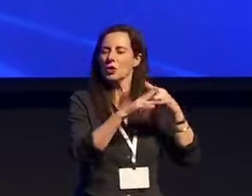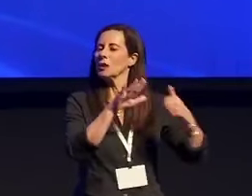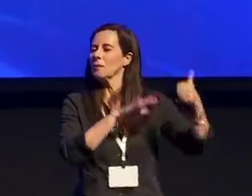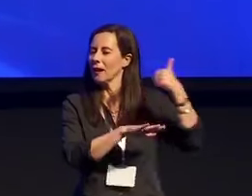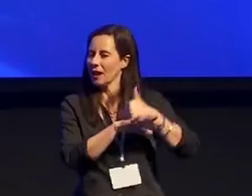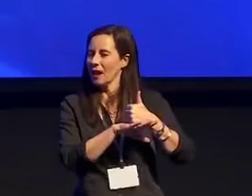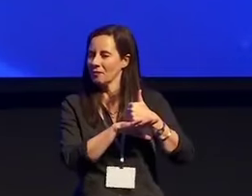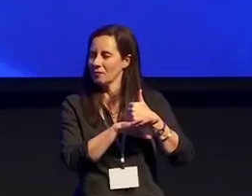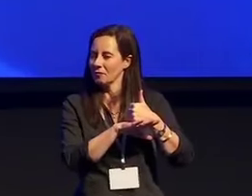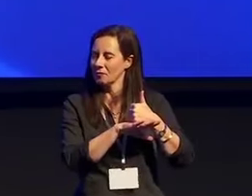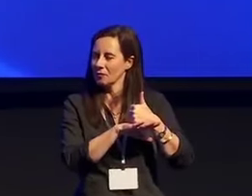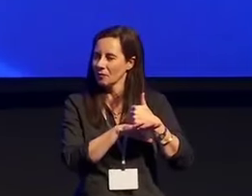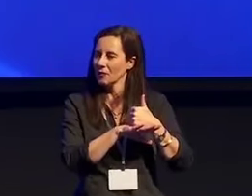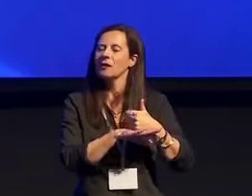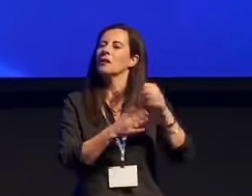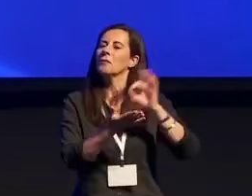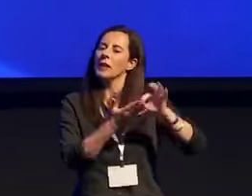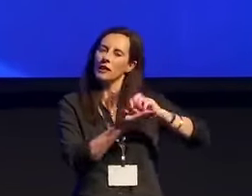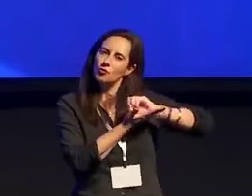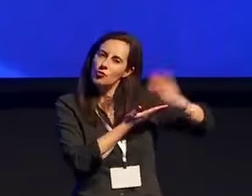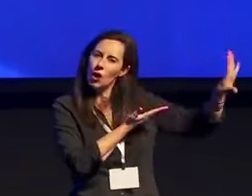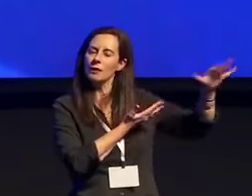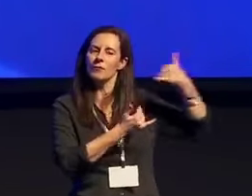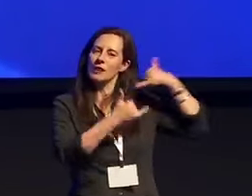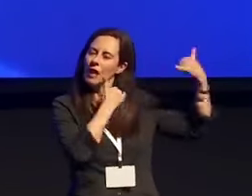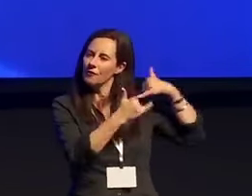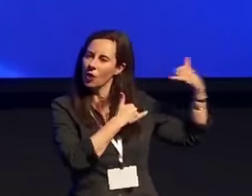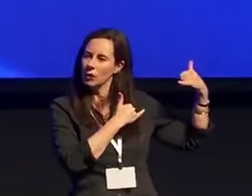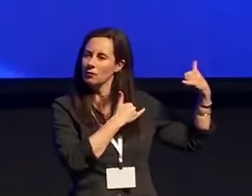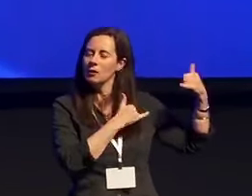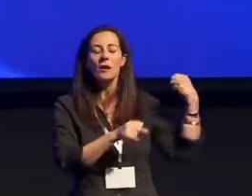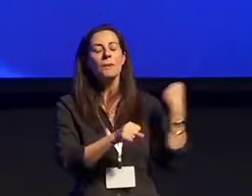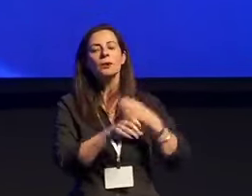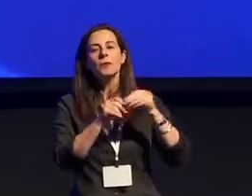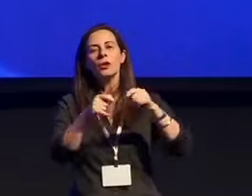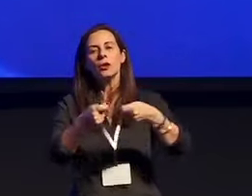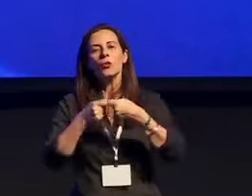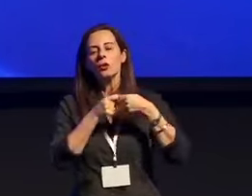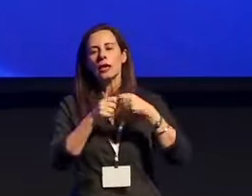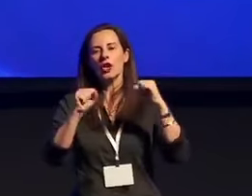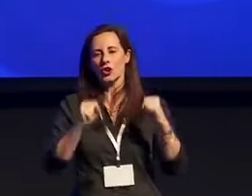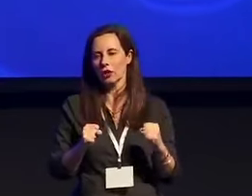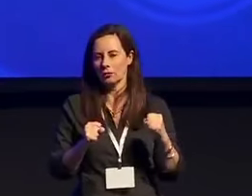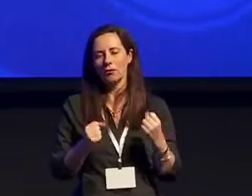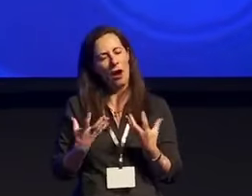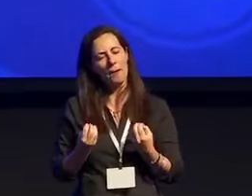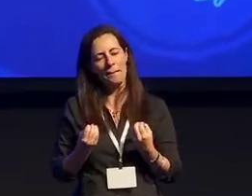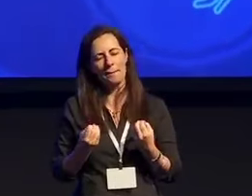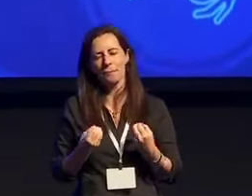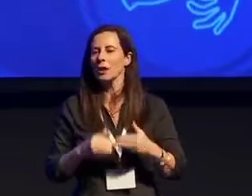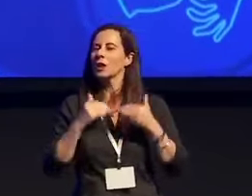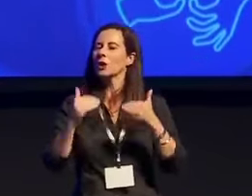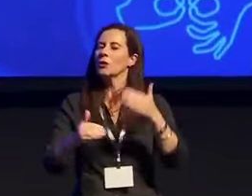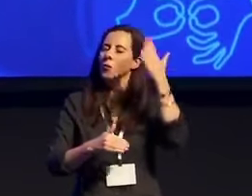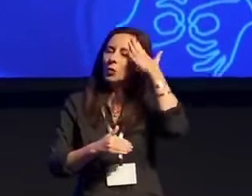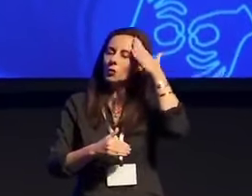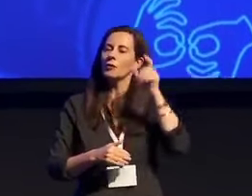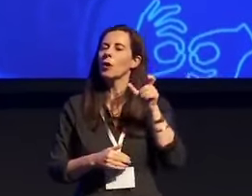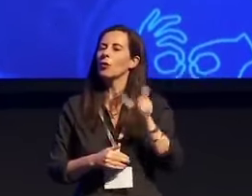מנכלים, מכתבים ששולחים וטלפונים, פעילות עם ארגוני תשתית רבים לקידום